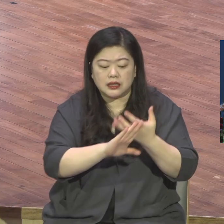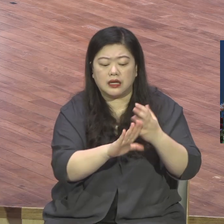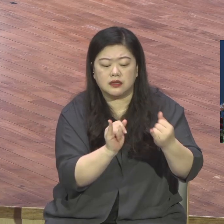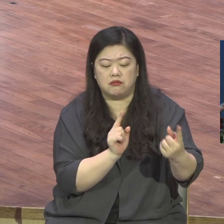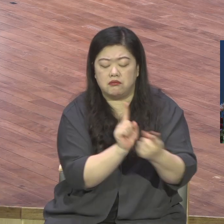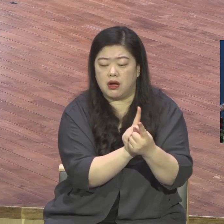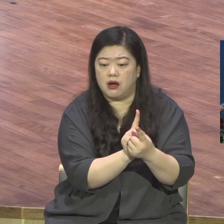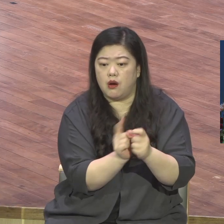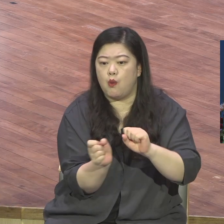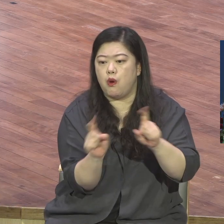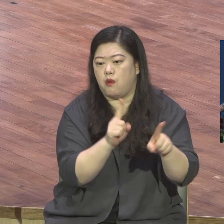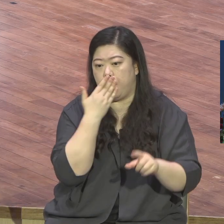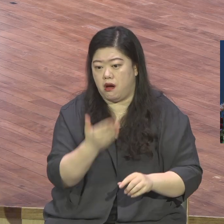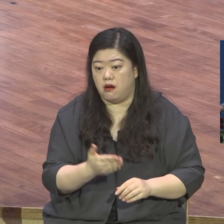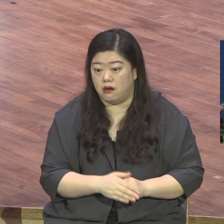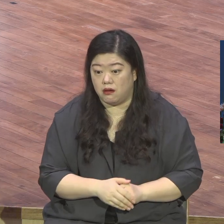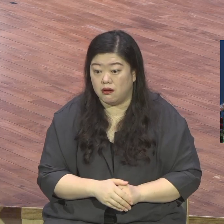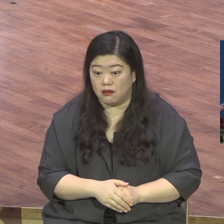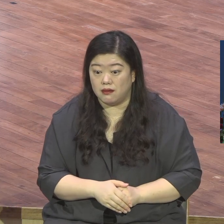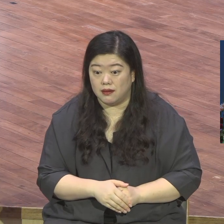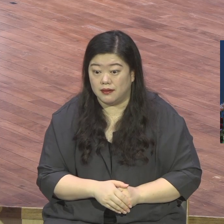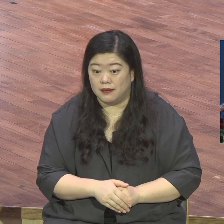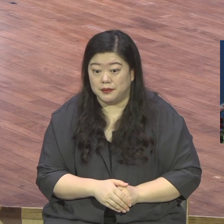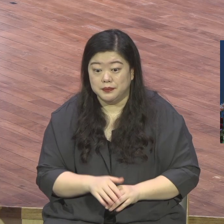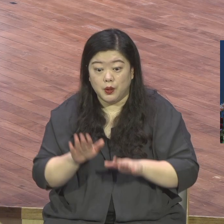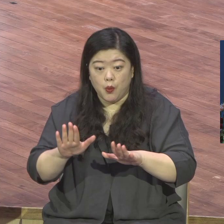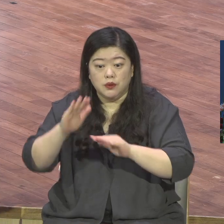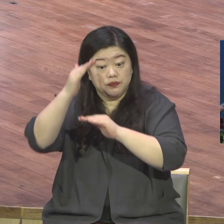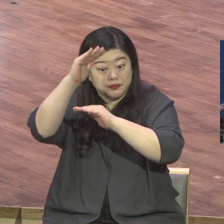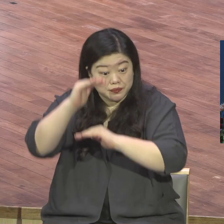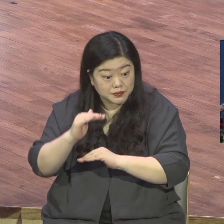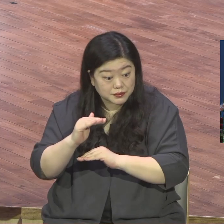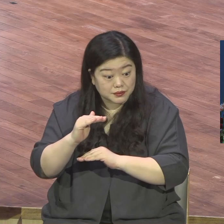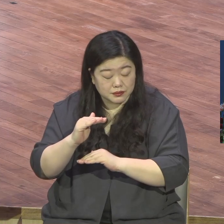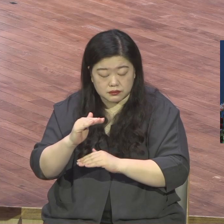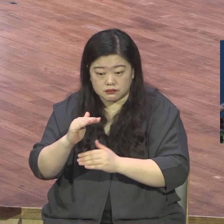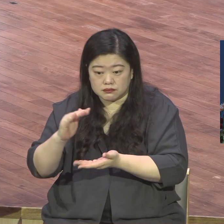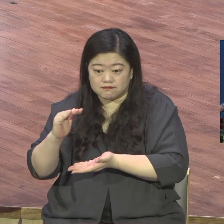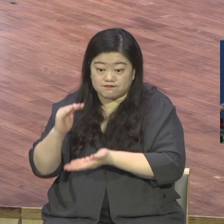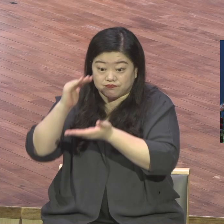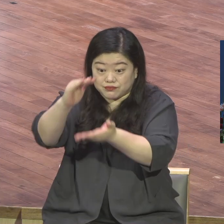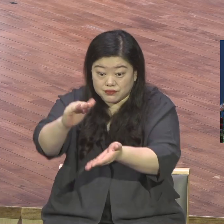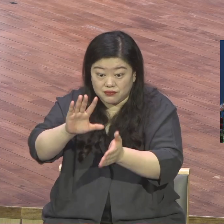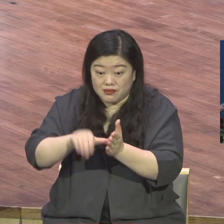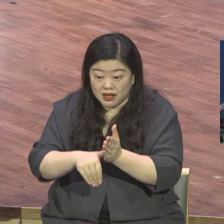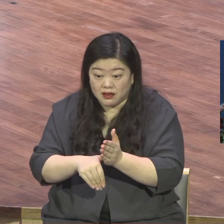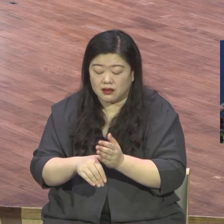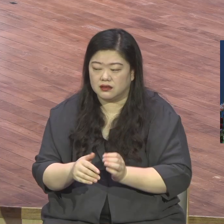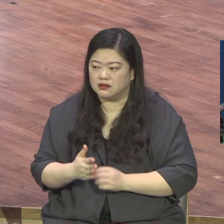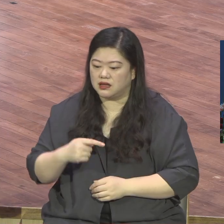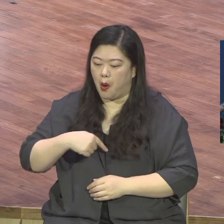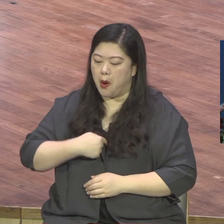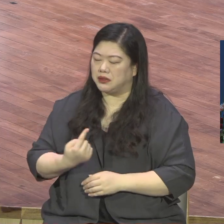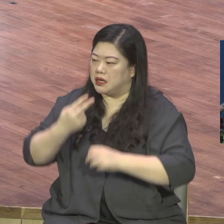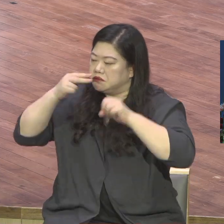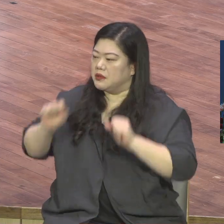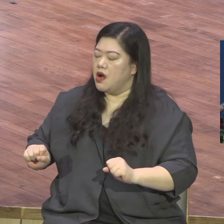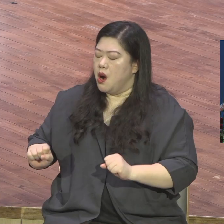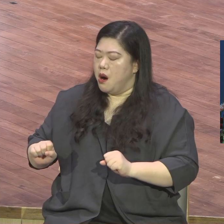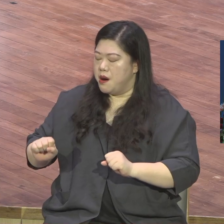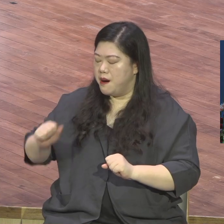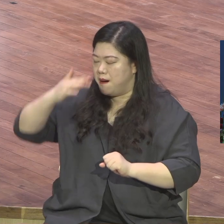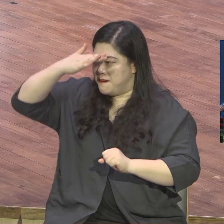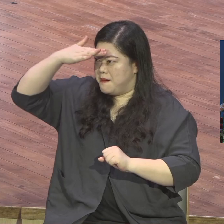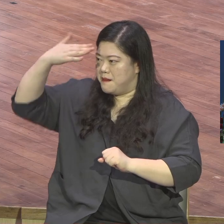돼. 이 본문 말씀을 통해서 영계 모든 성도들 모두를 살리는